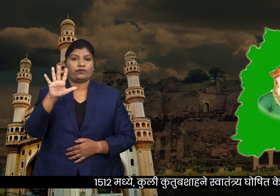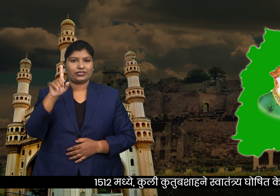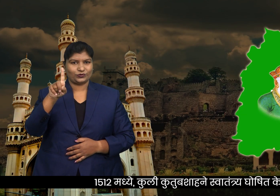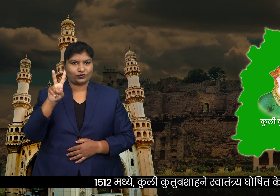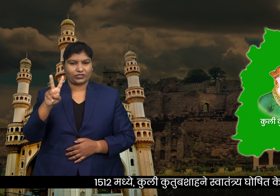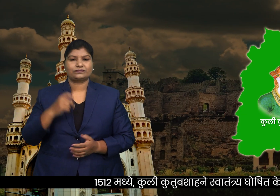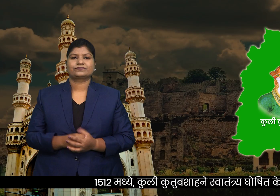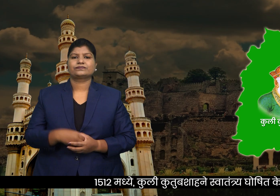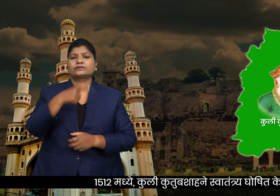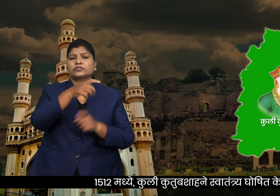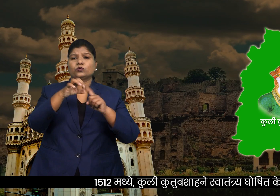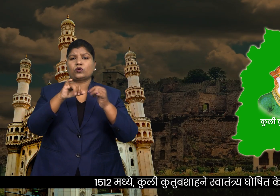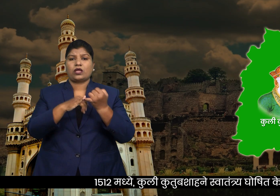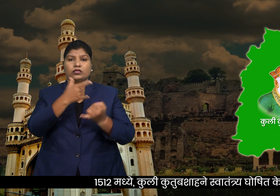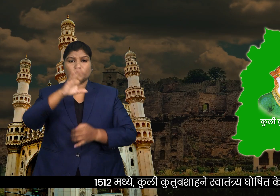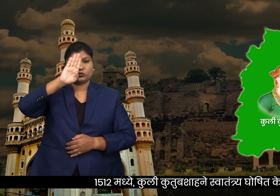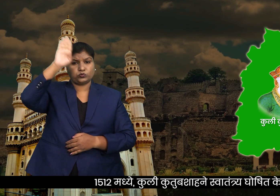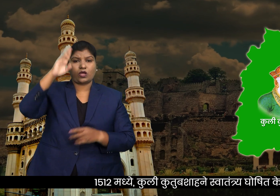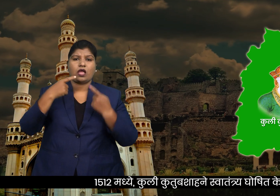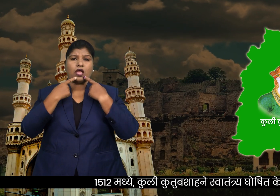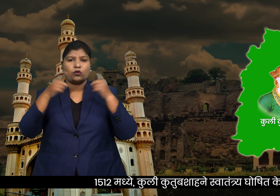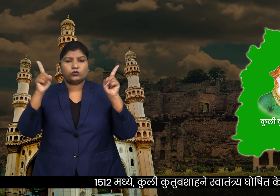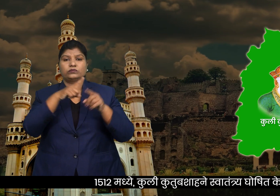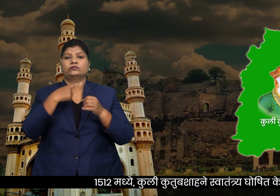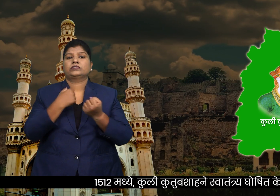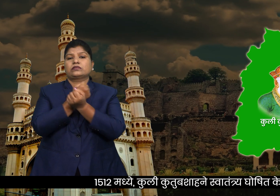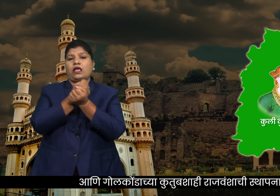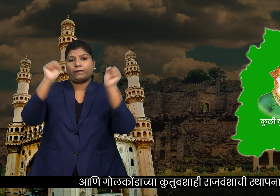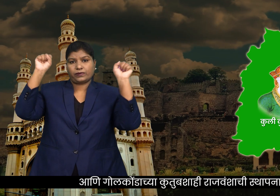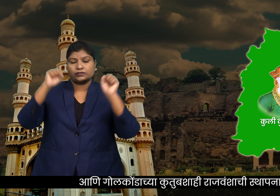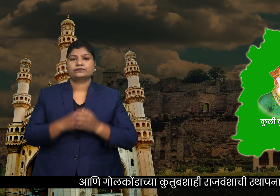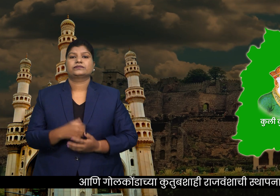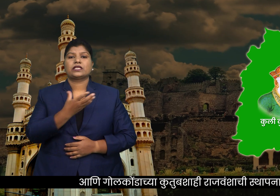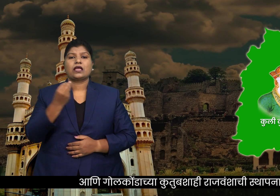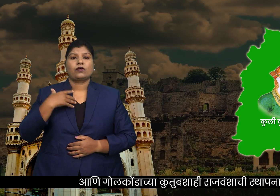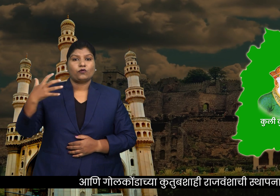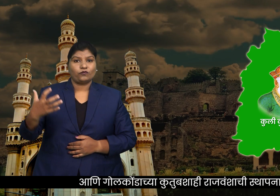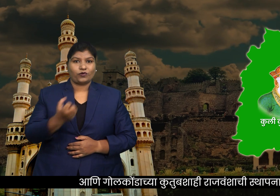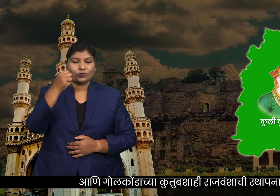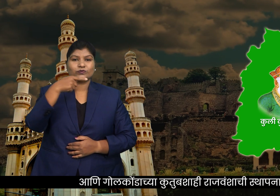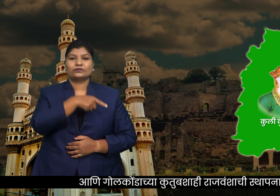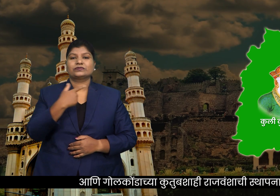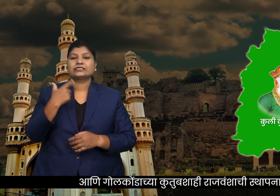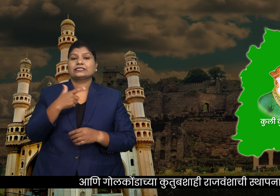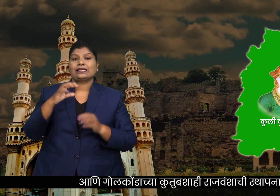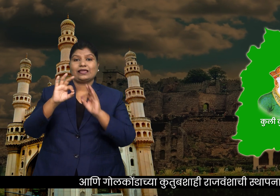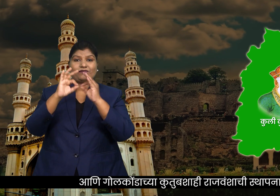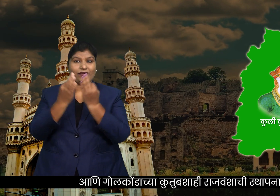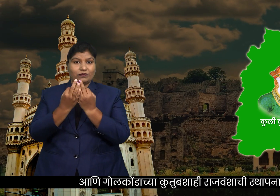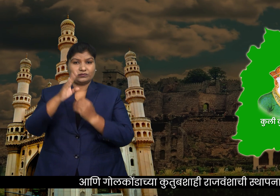1512 मध्ये कुली कुतुबशहाने स्वातंत्र्य घोषित केले आणि गोलकोंडाच्या